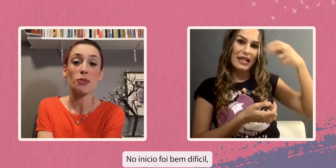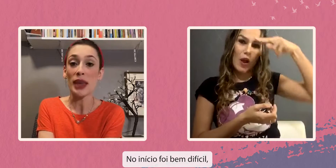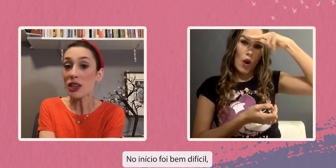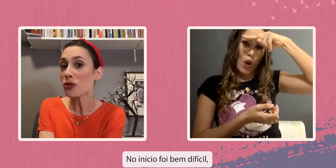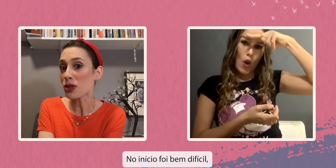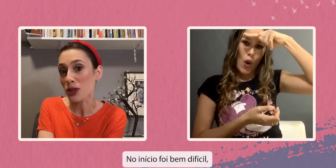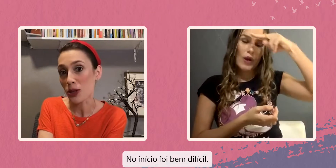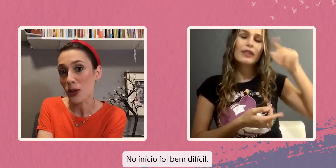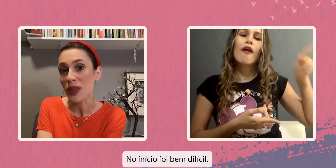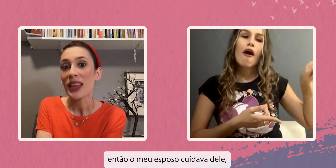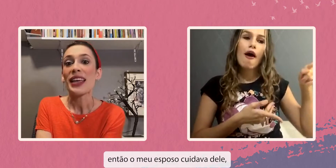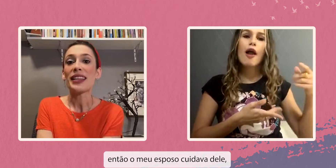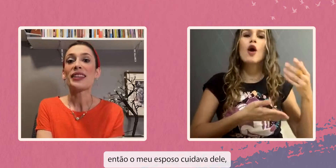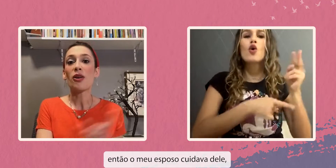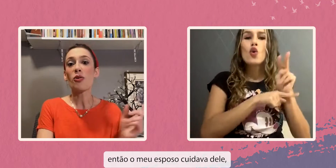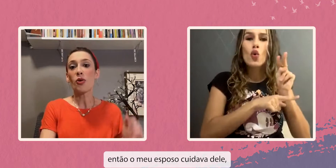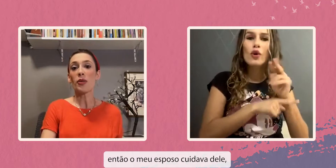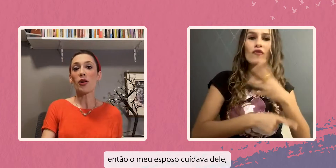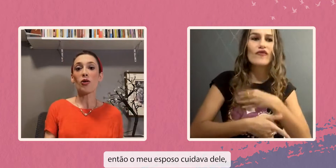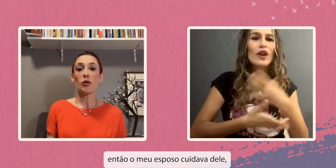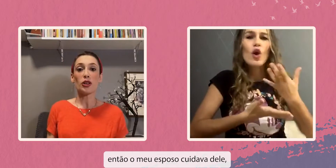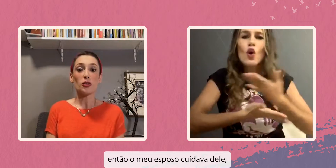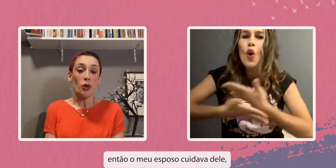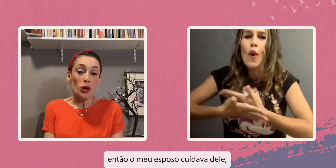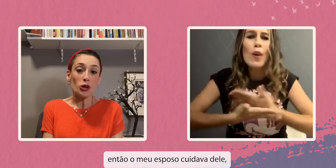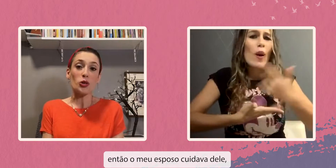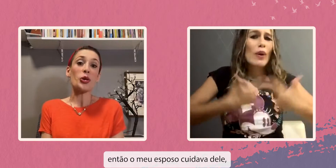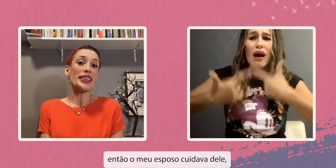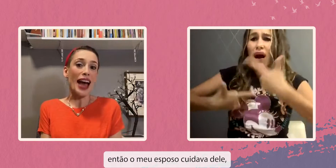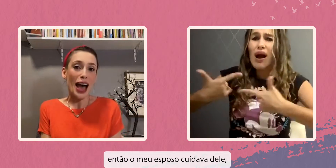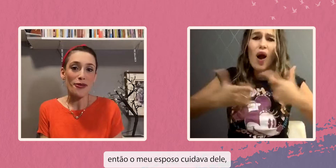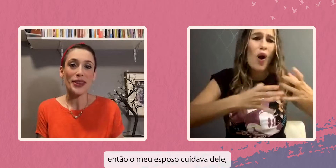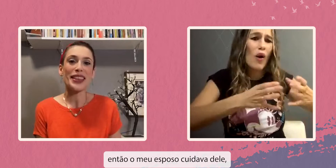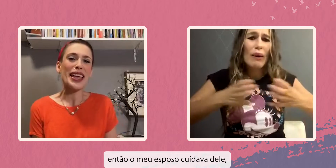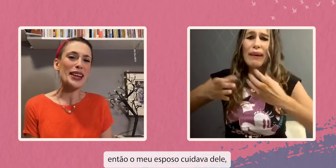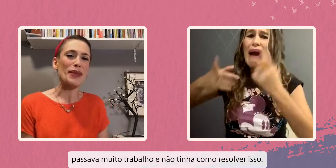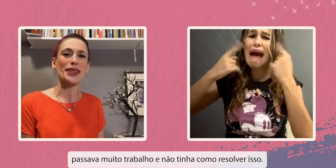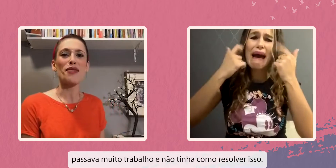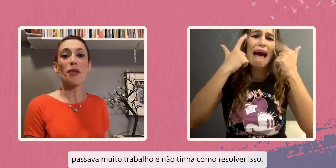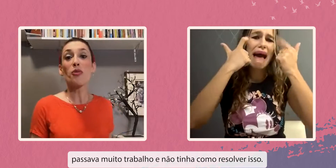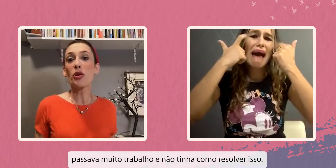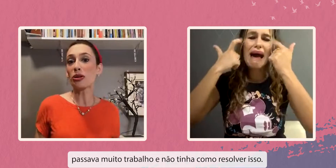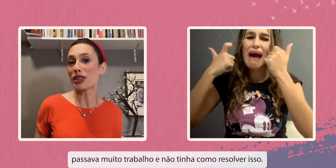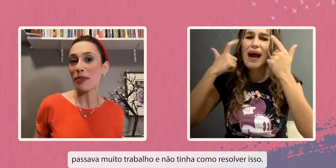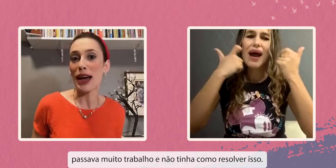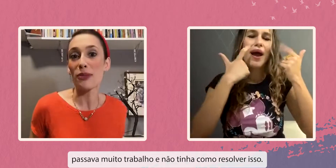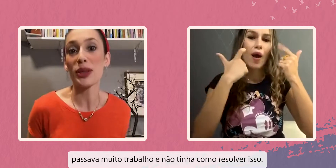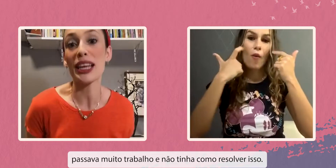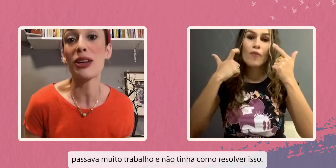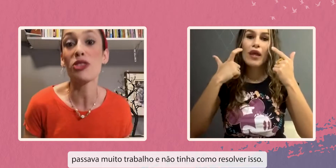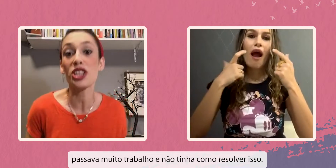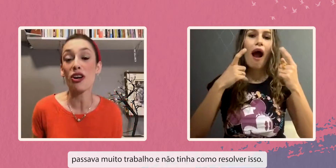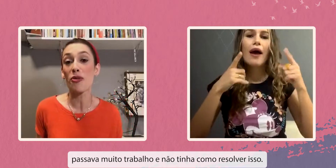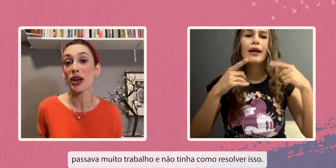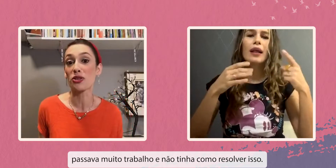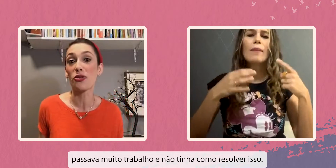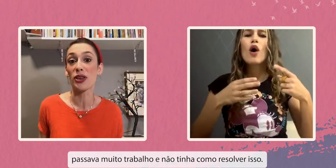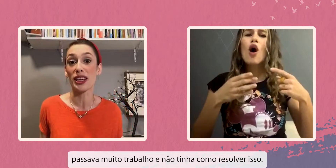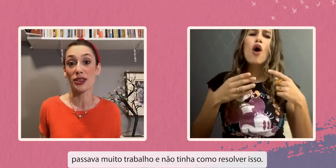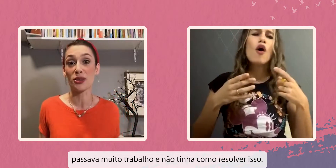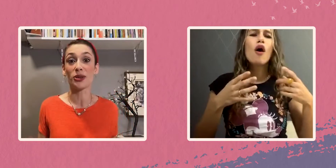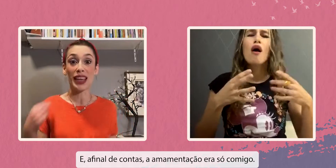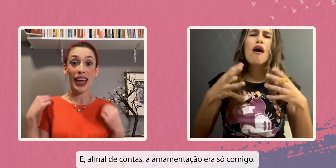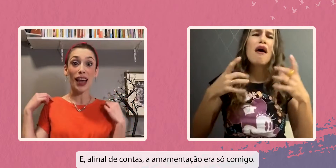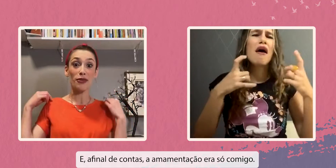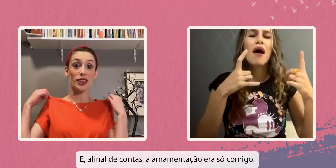início, foi bem difícil. Então, o meu esposo cuidava dele, passava muito trabalho. Ele não tinha como